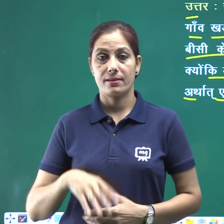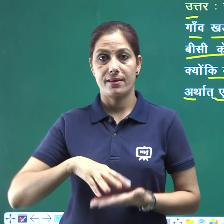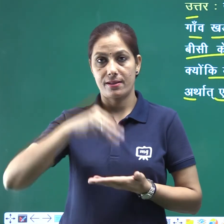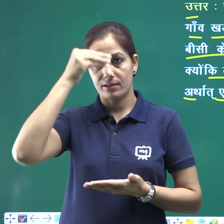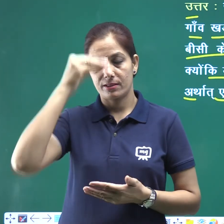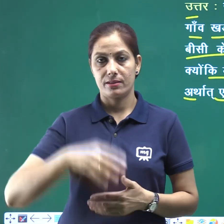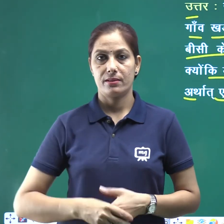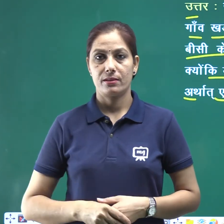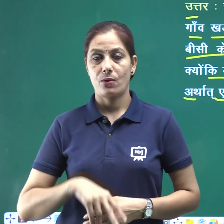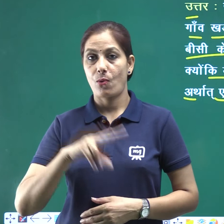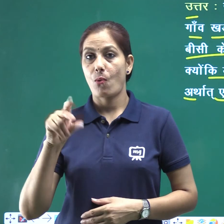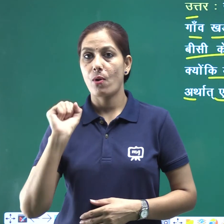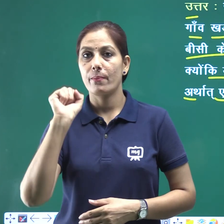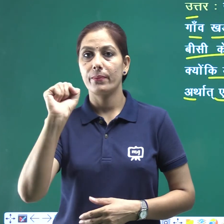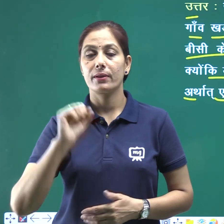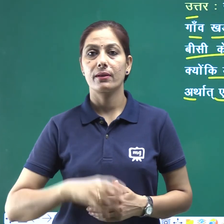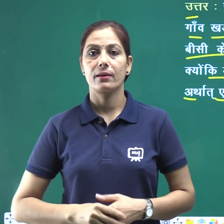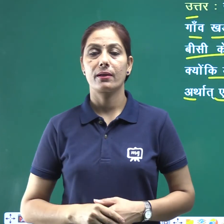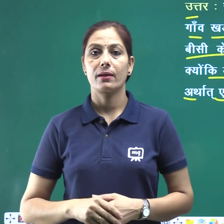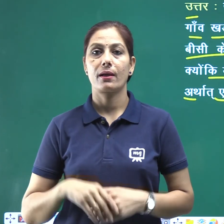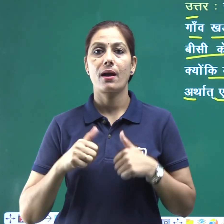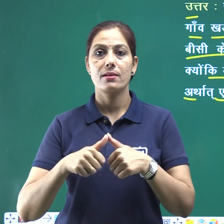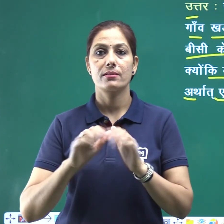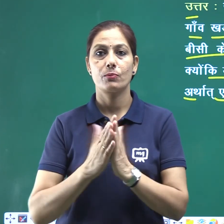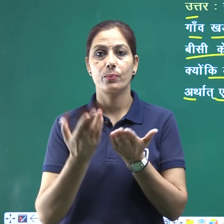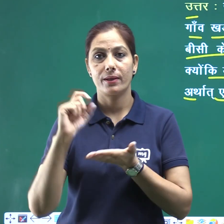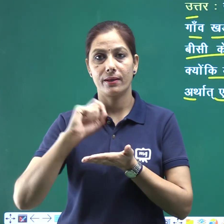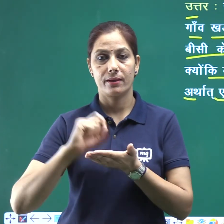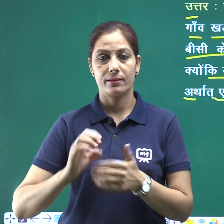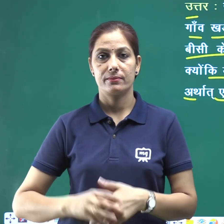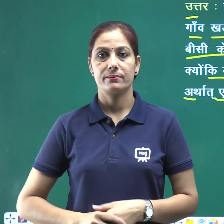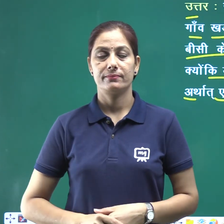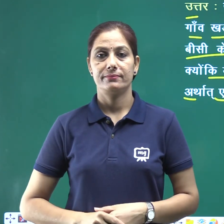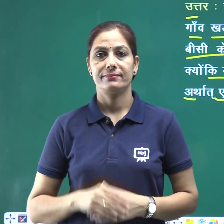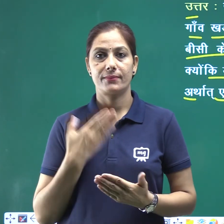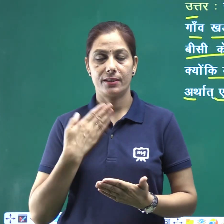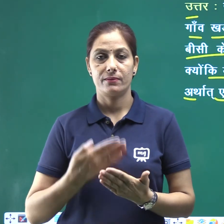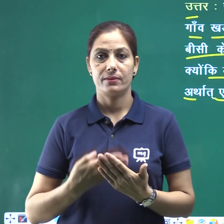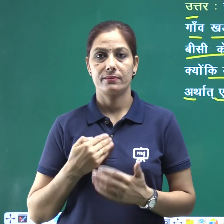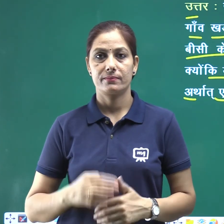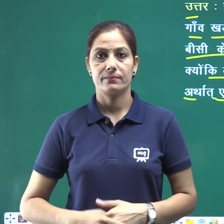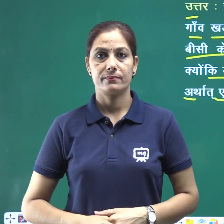याद करें और अपनी उत्तर पुस्तिका में लिखें। धन्यवाद।